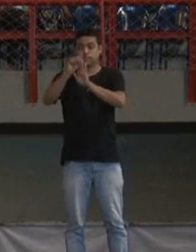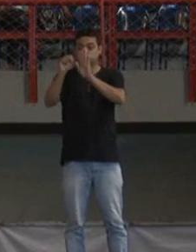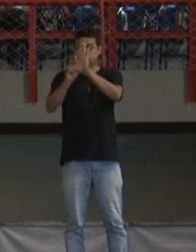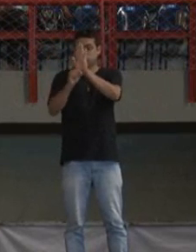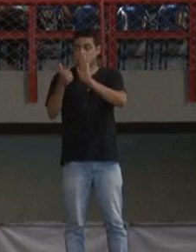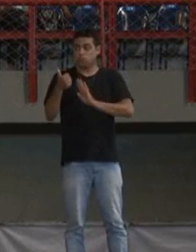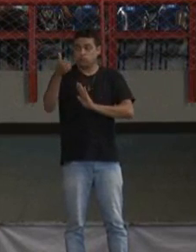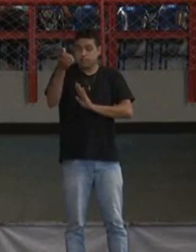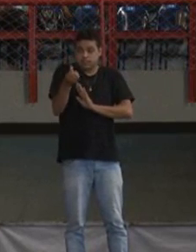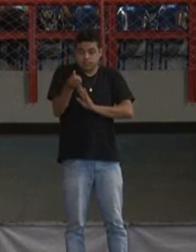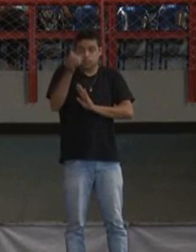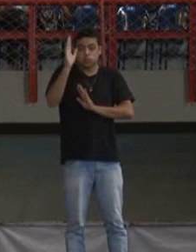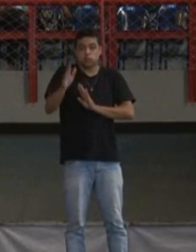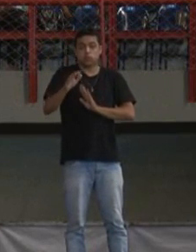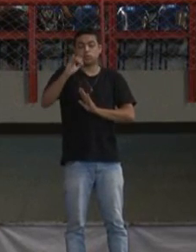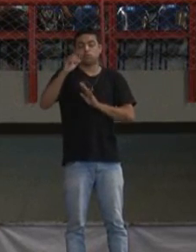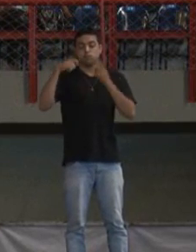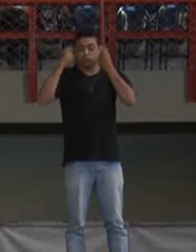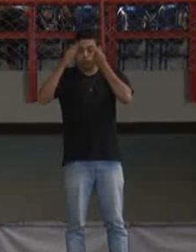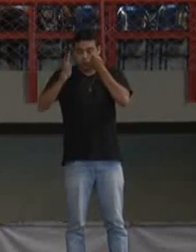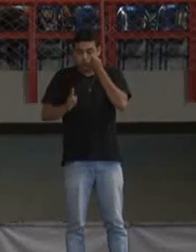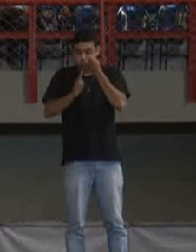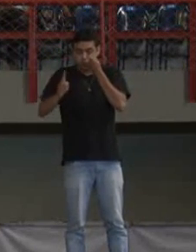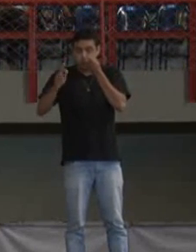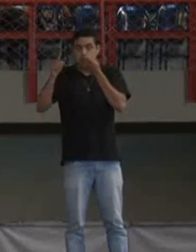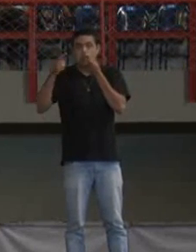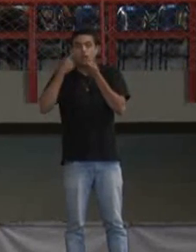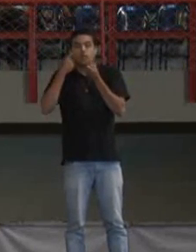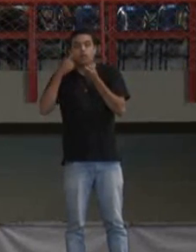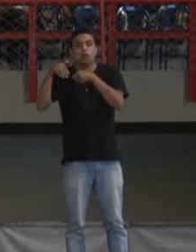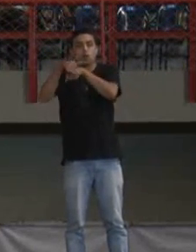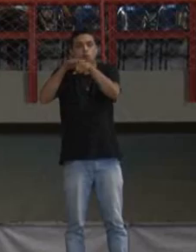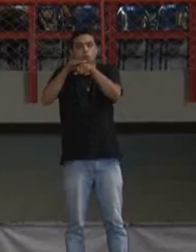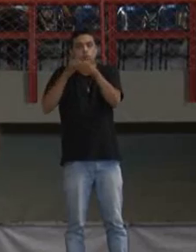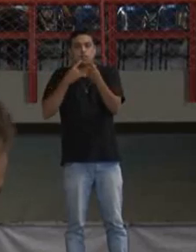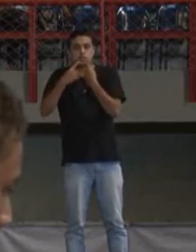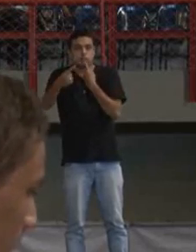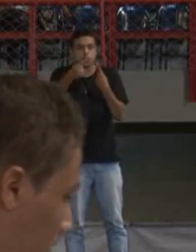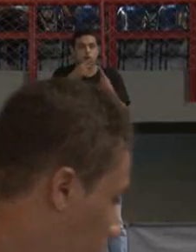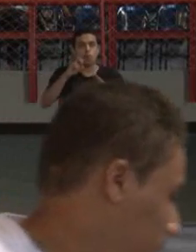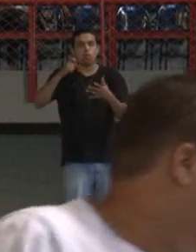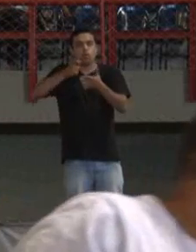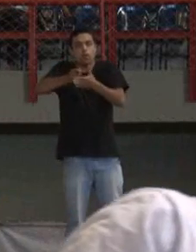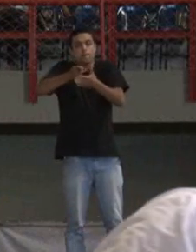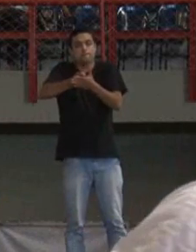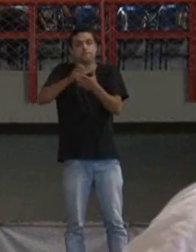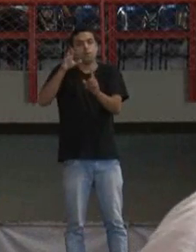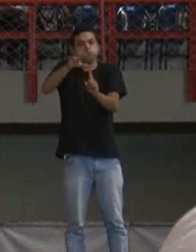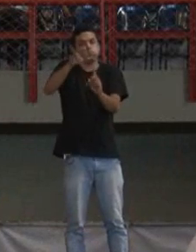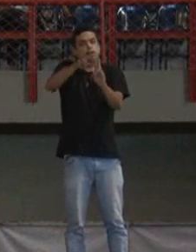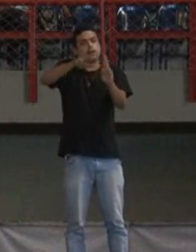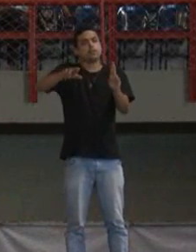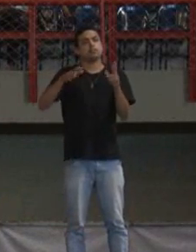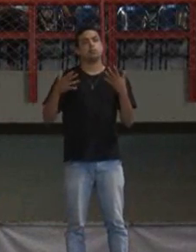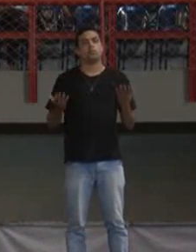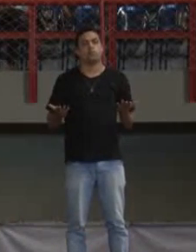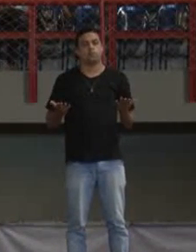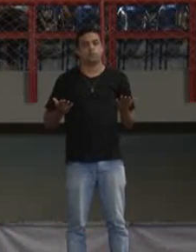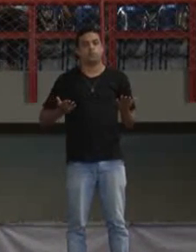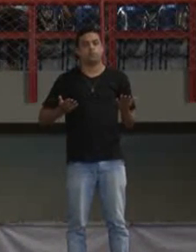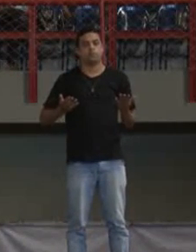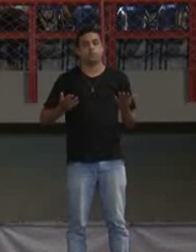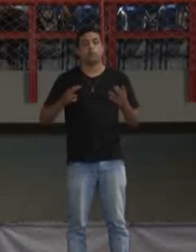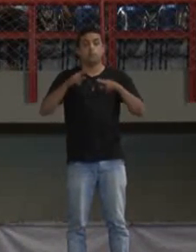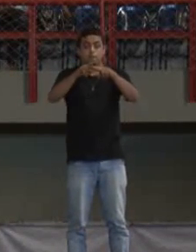XVI, vieram dispostos a dialogar com os nativos ou a impor a sua religião?